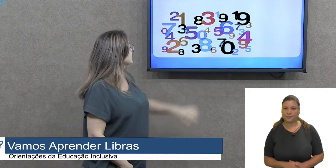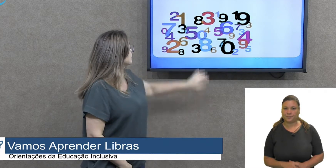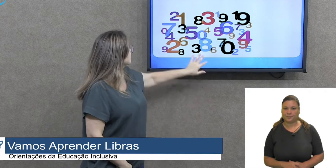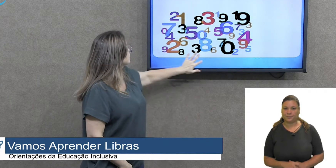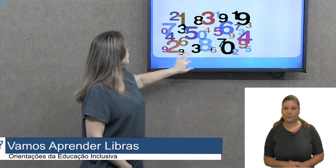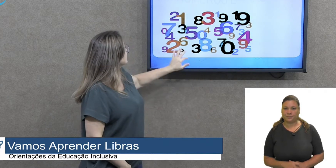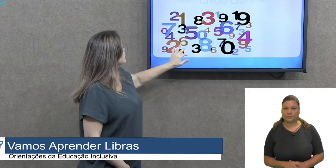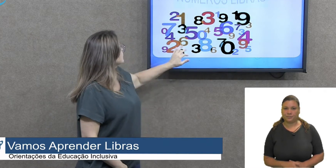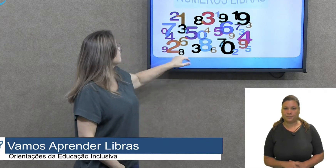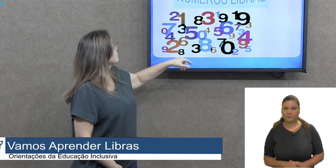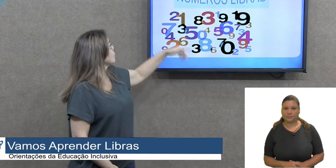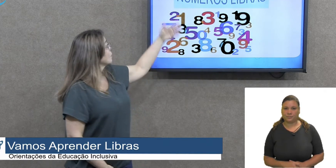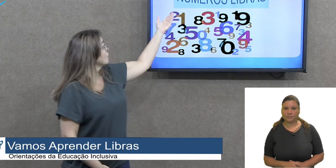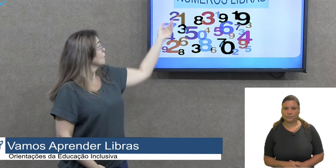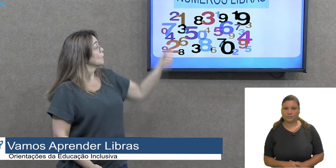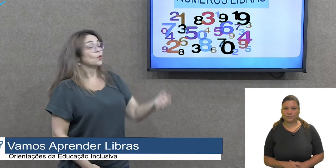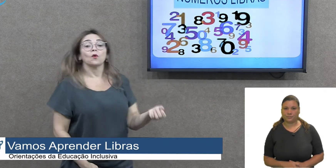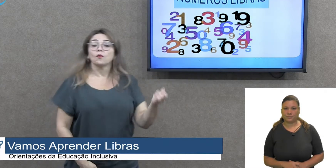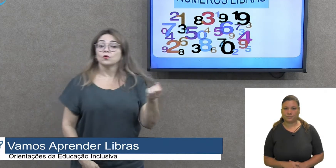dele.